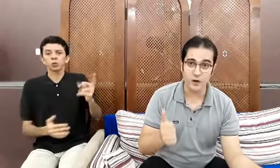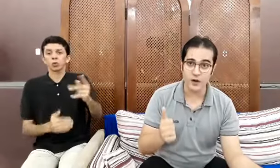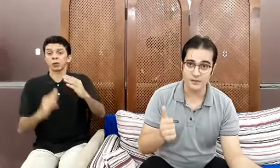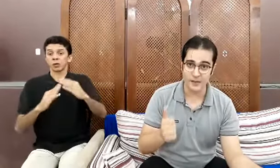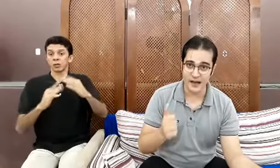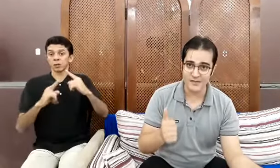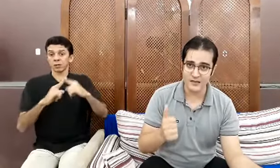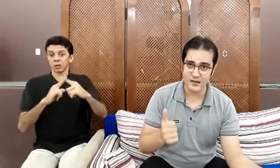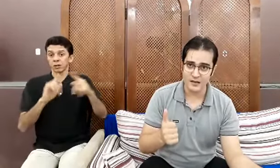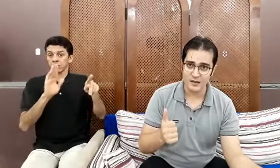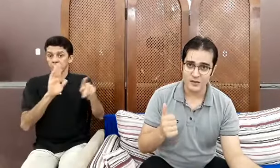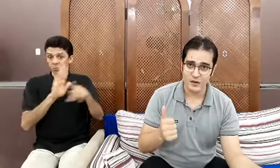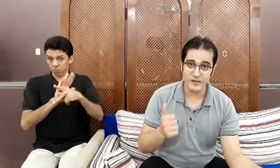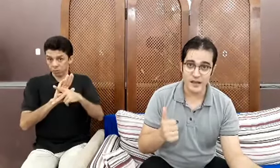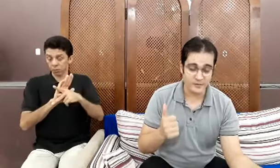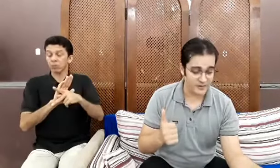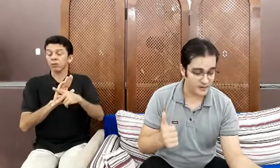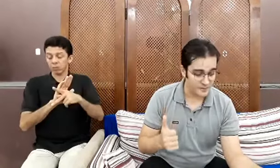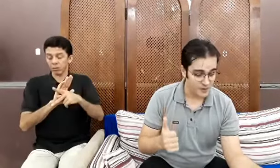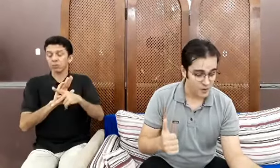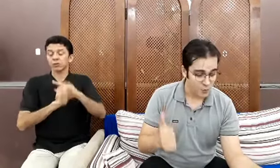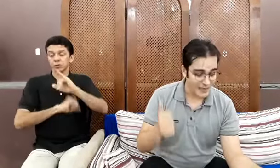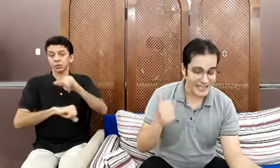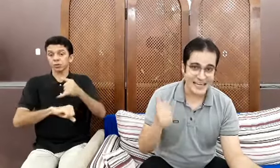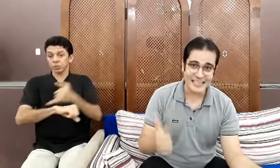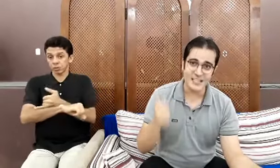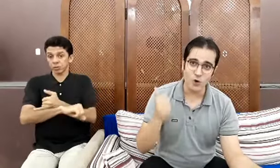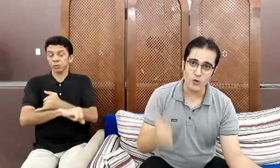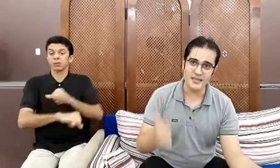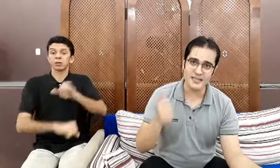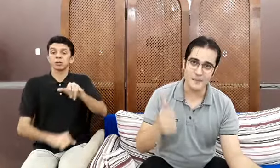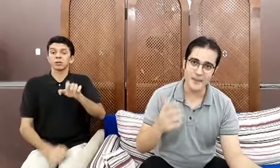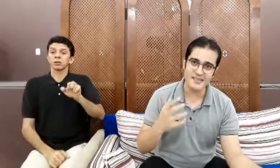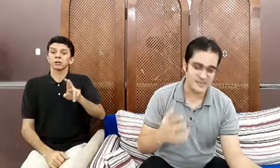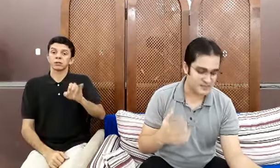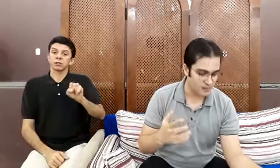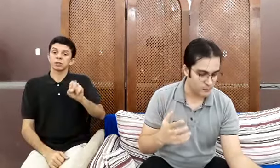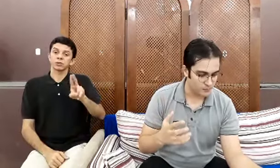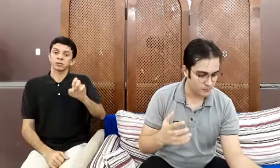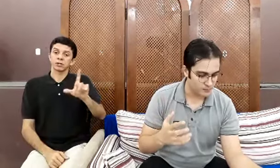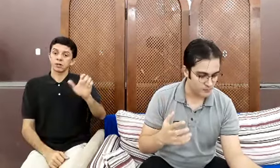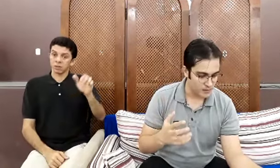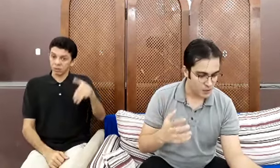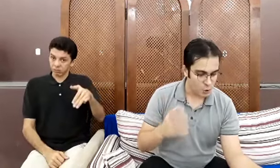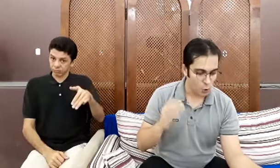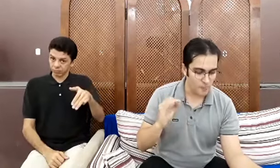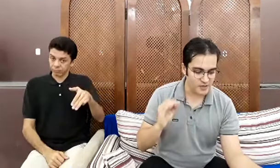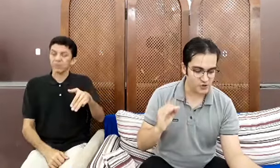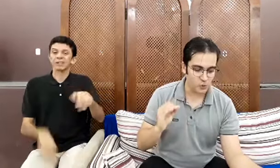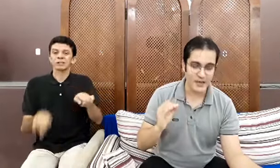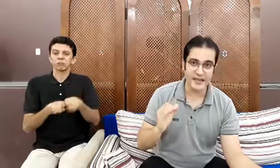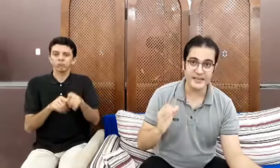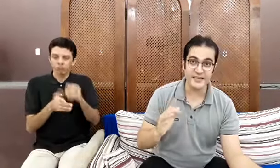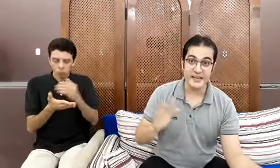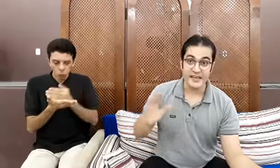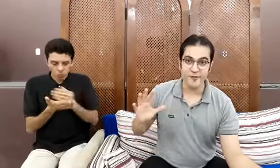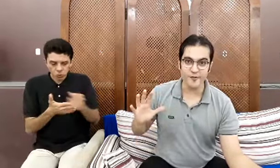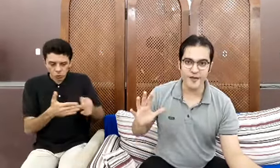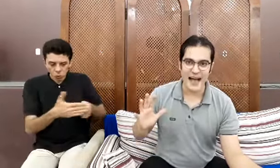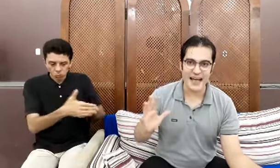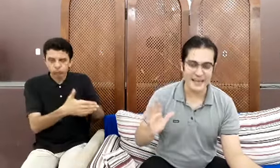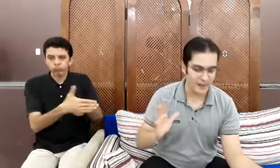Olha só as palavras que nós lemos aqui. Uma grande onda de perseguição começou naquele dia